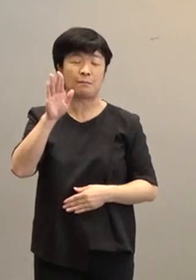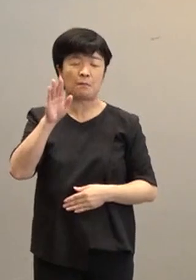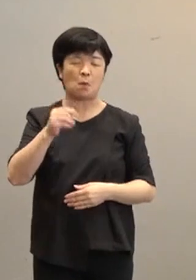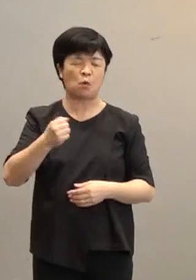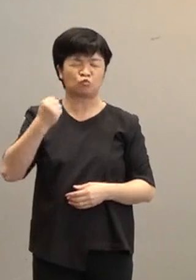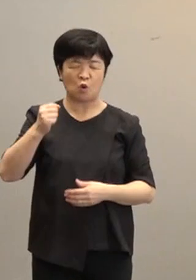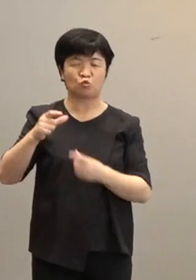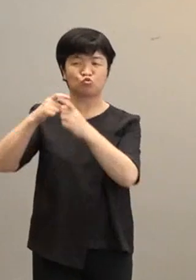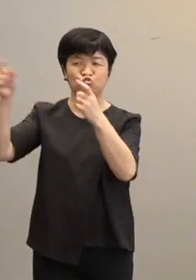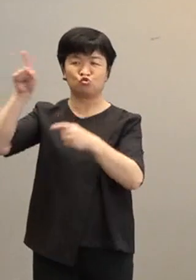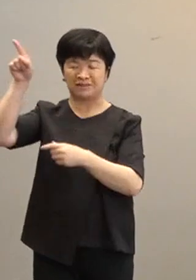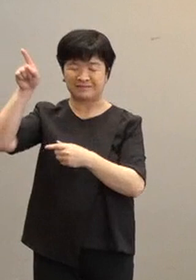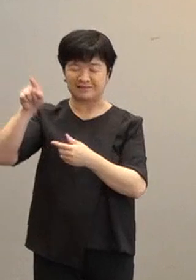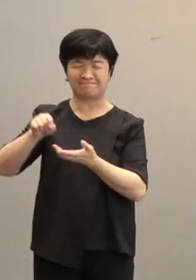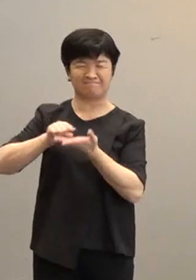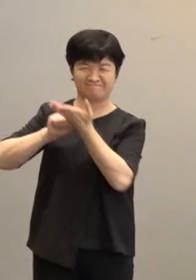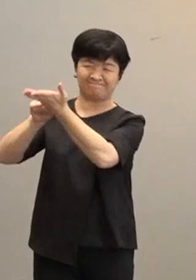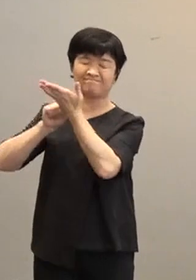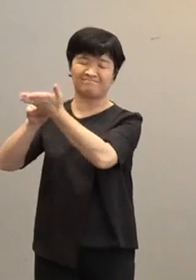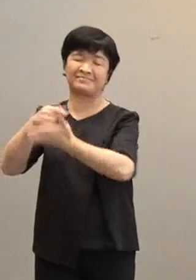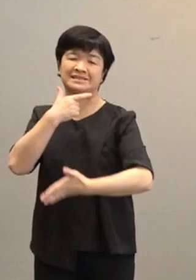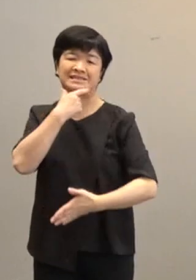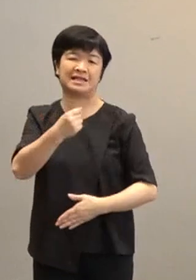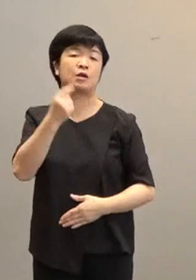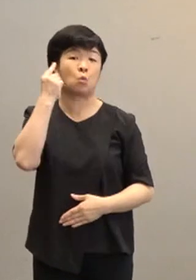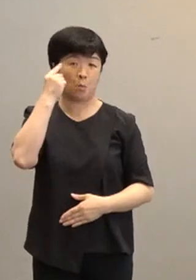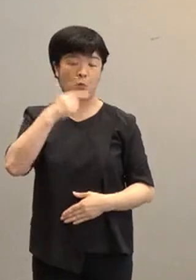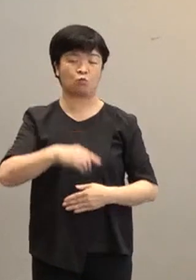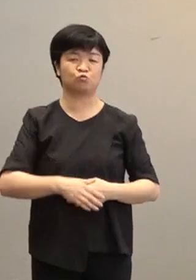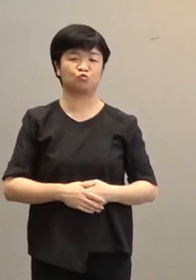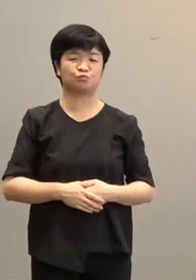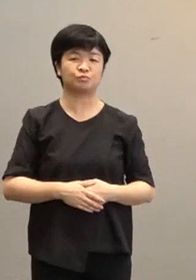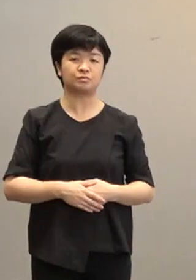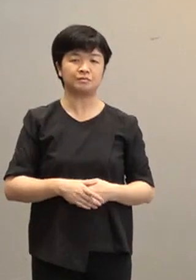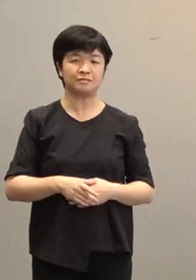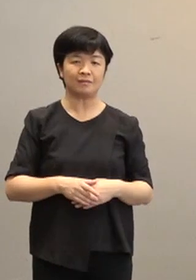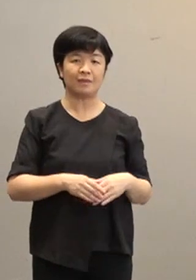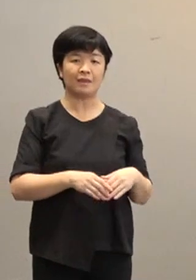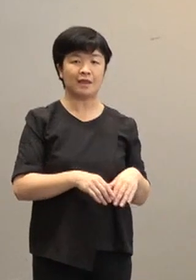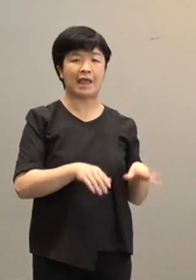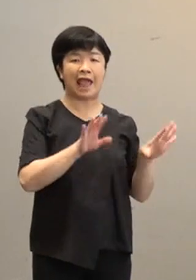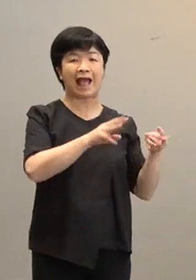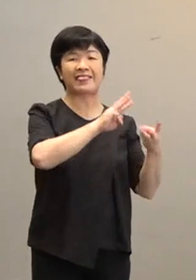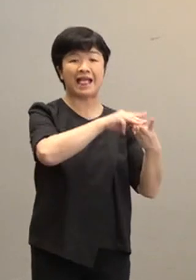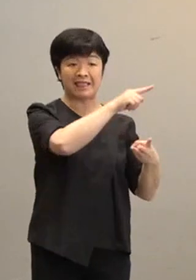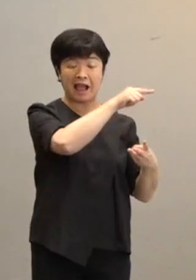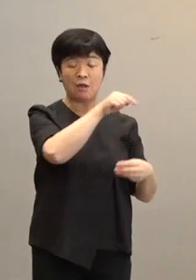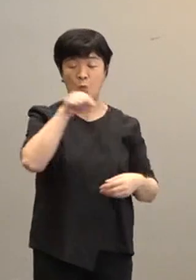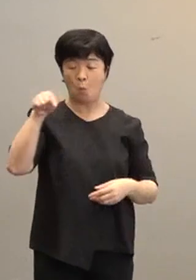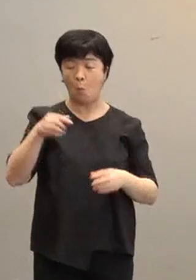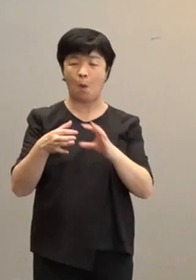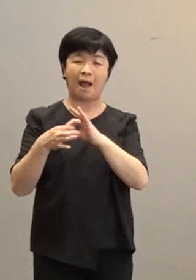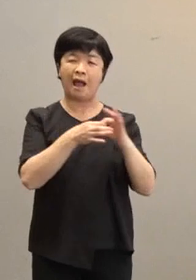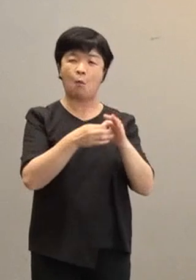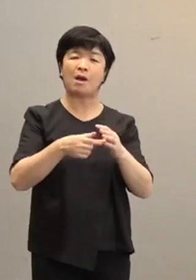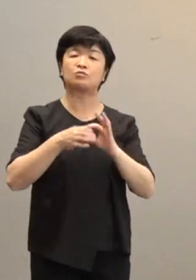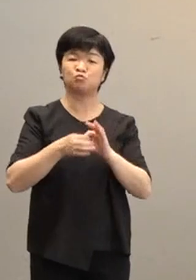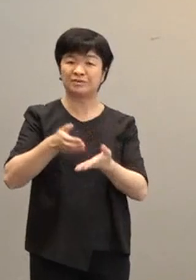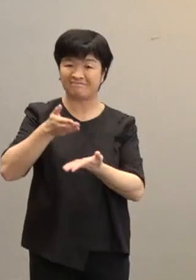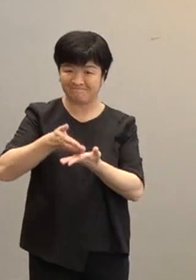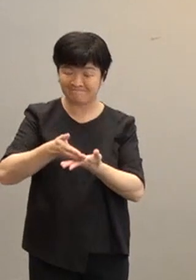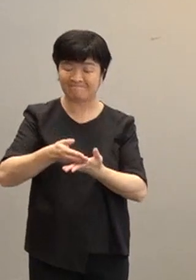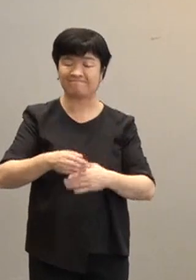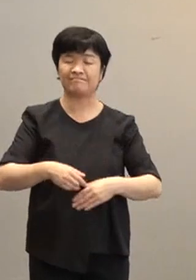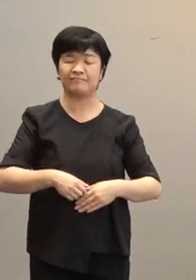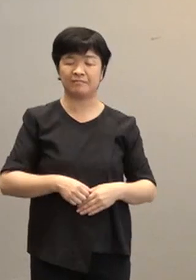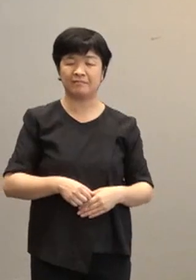には働きかけていきたいというふうに思っています。で、羽田空港との関係ですけれども、確かに羽田空港というのは首都